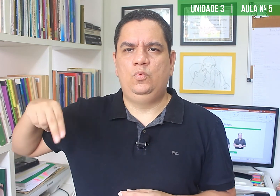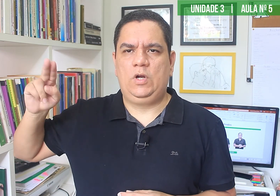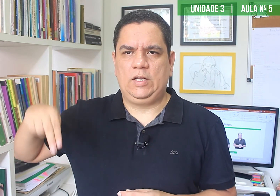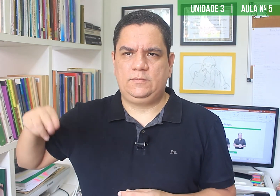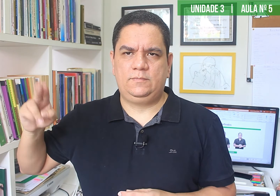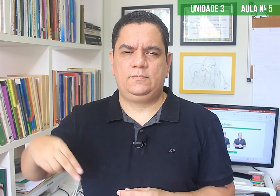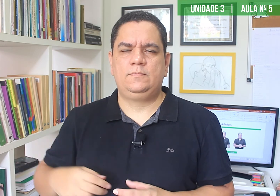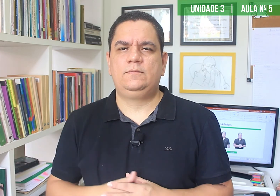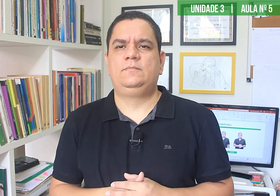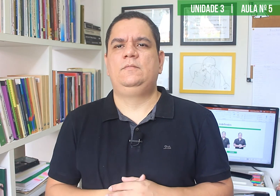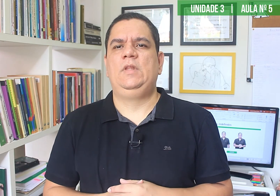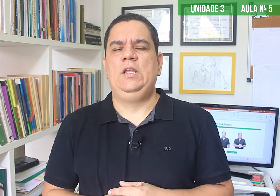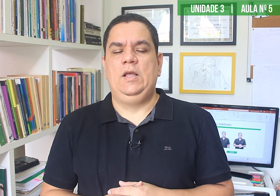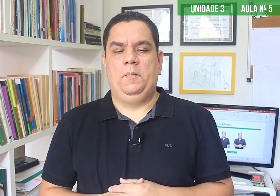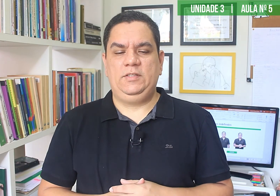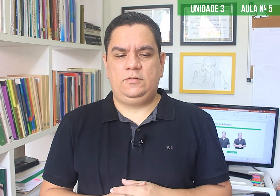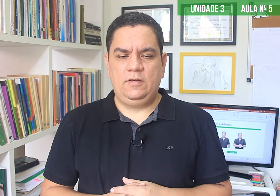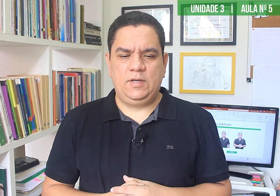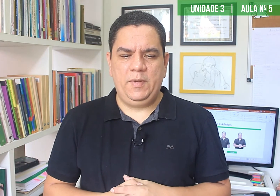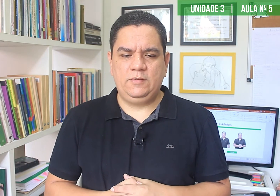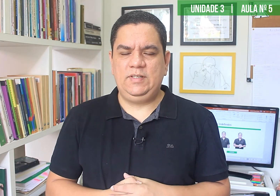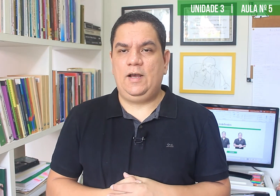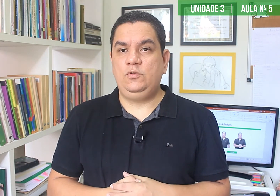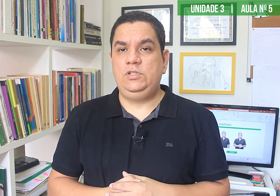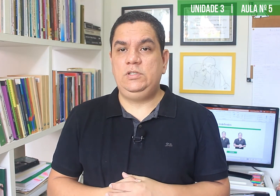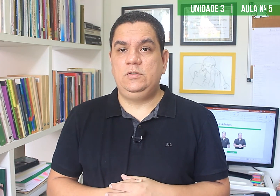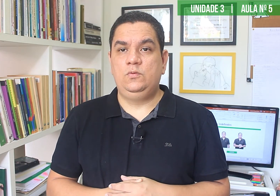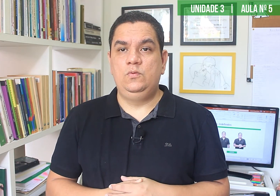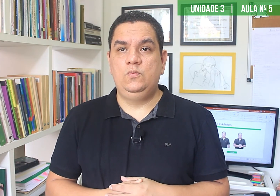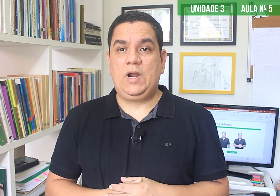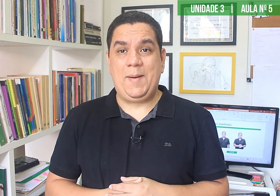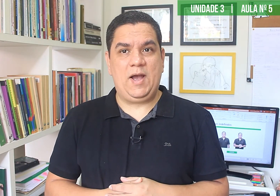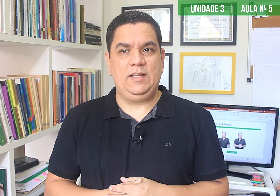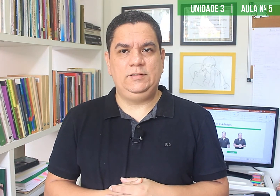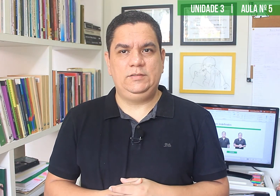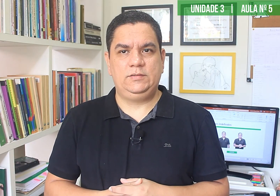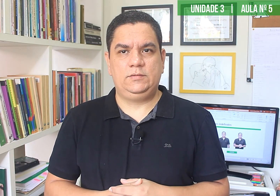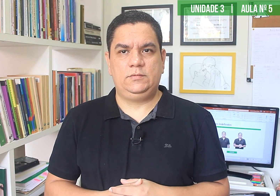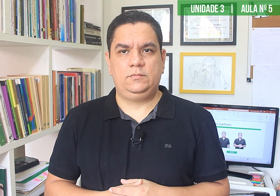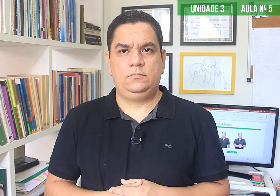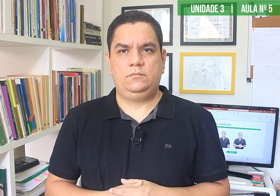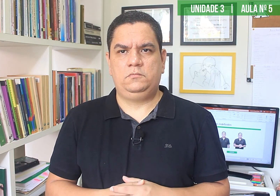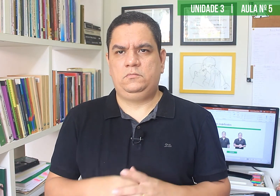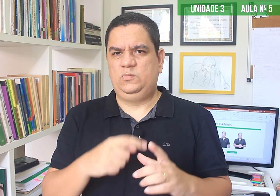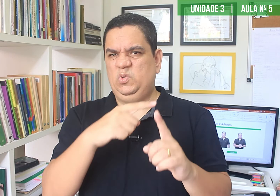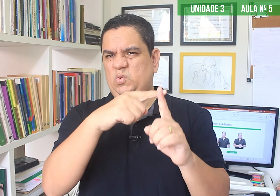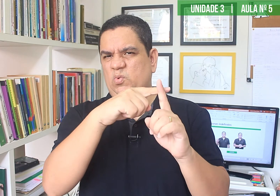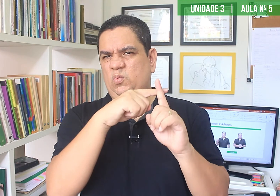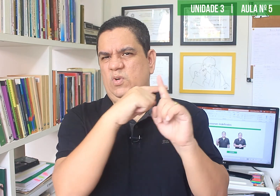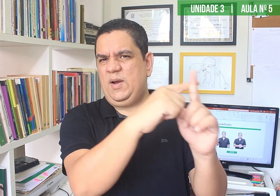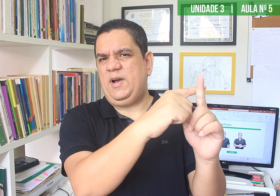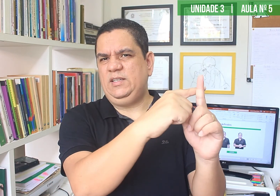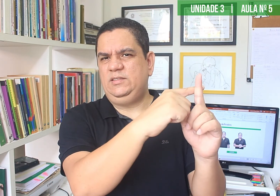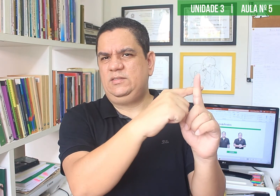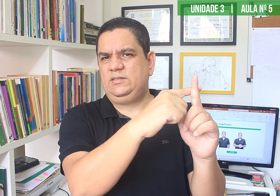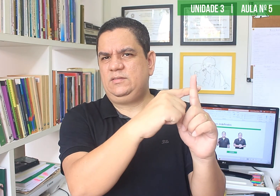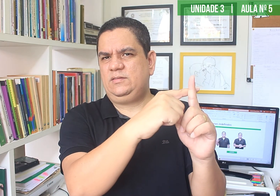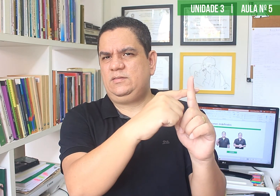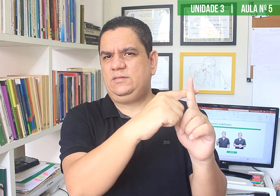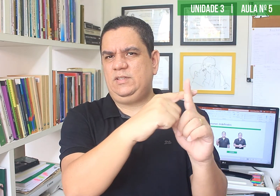nunca. Mas eu tenho também o sinal de nunca mais. Nunca mais. Tá?